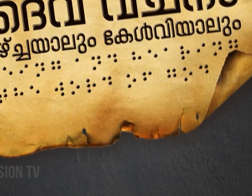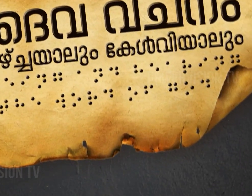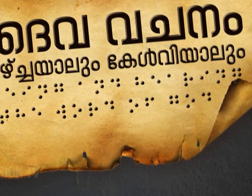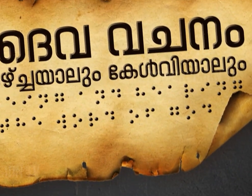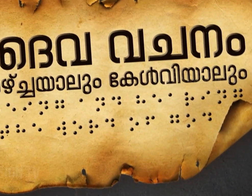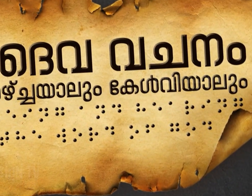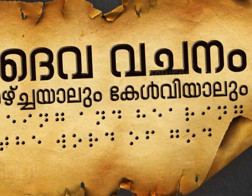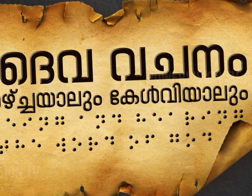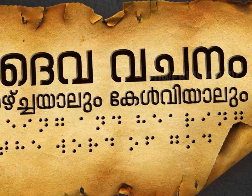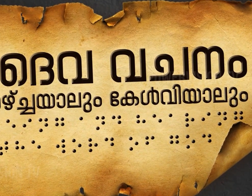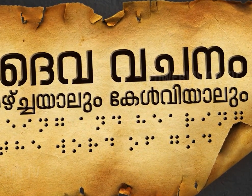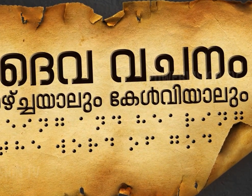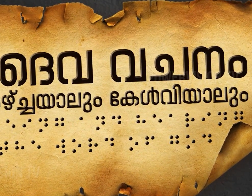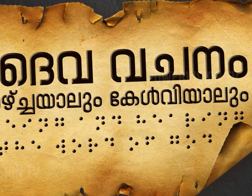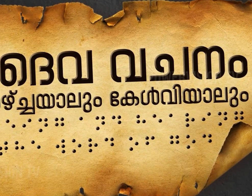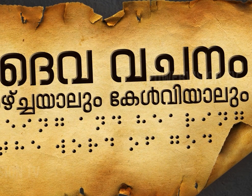ദൈവവചനം കാഴ്ചയാലും കേൾവിയാലും.